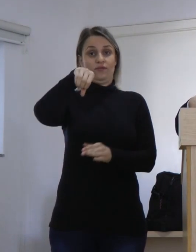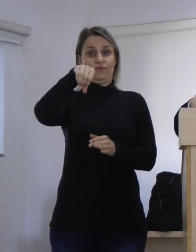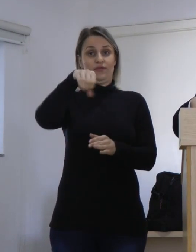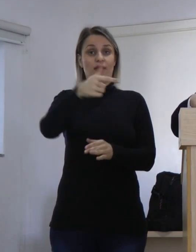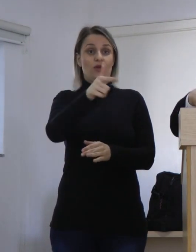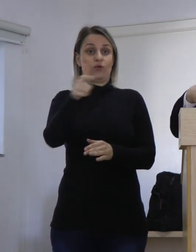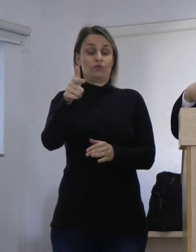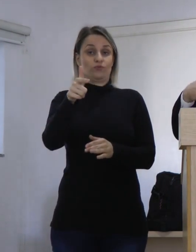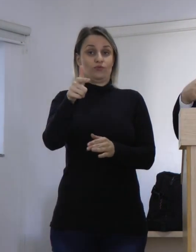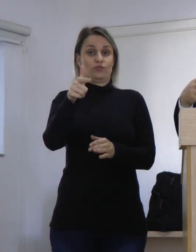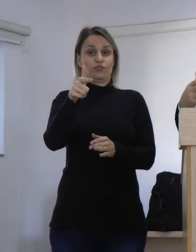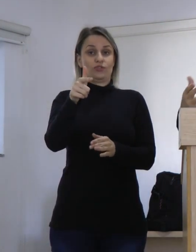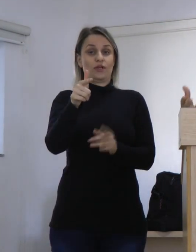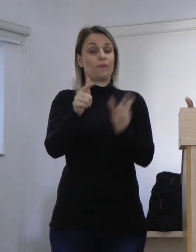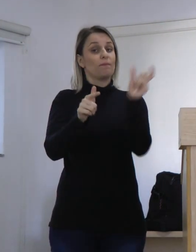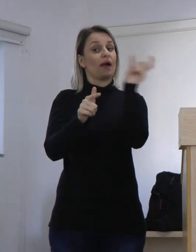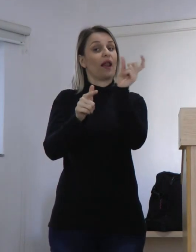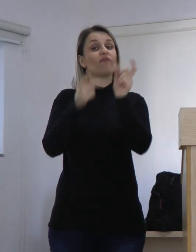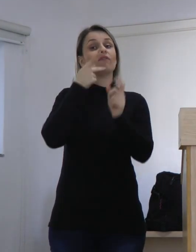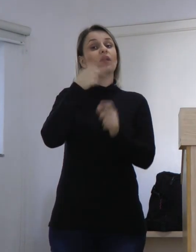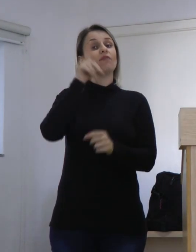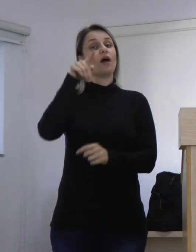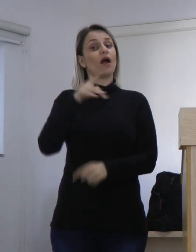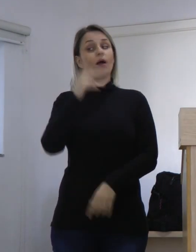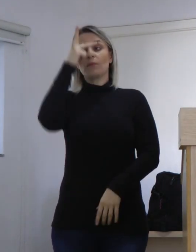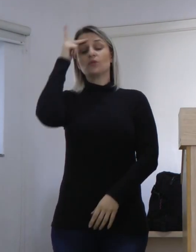que a pessoa era romântica.